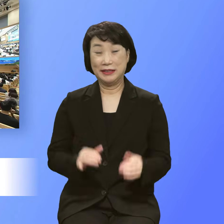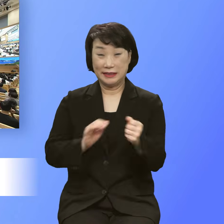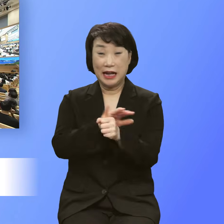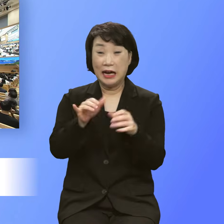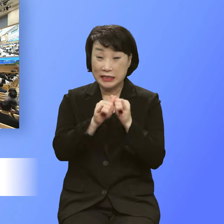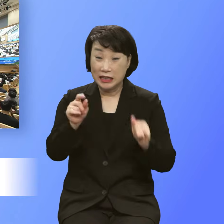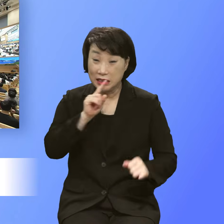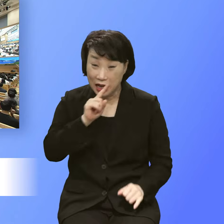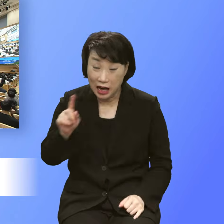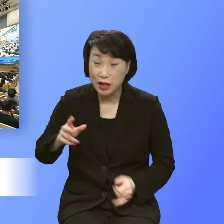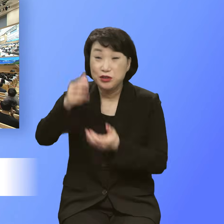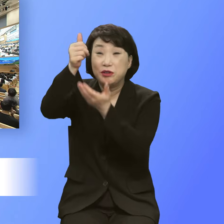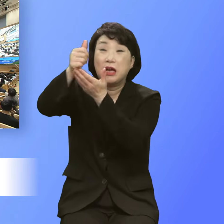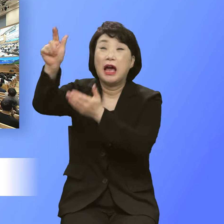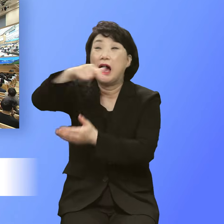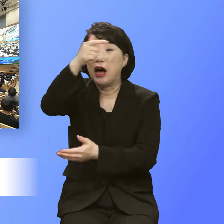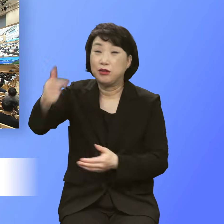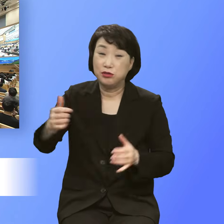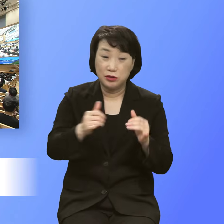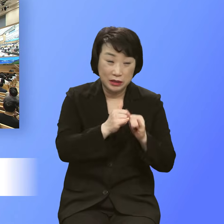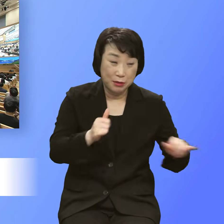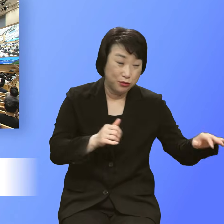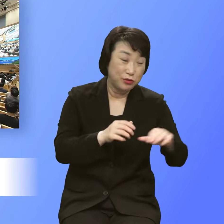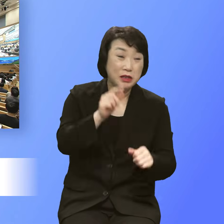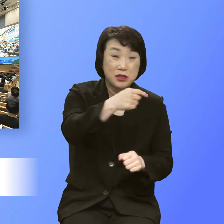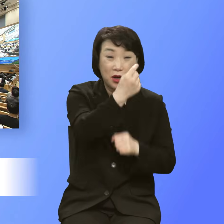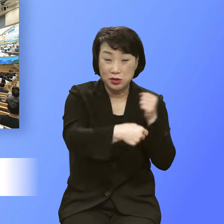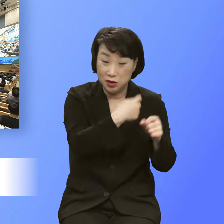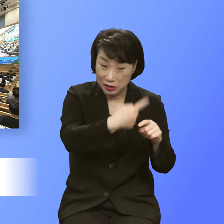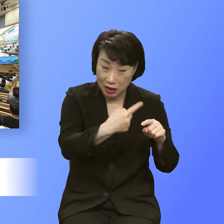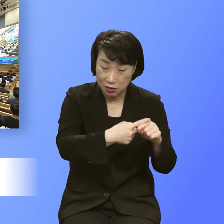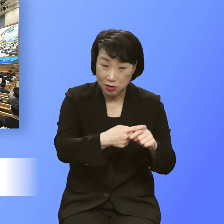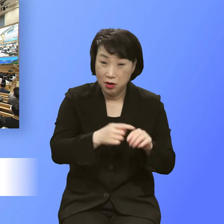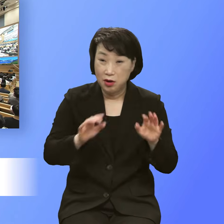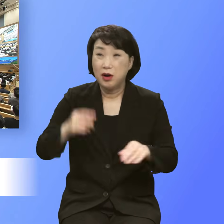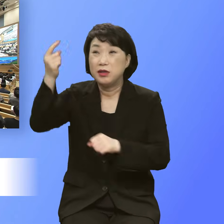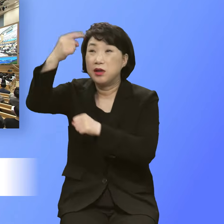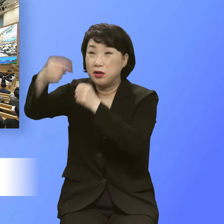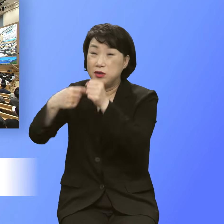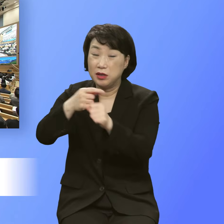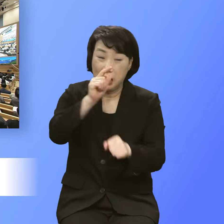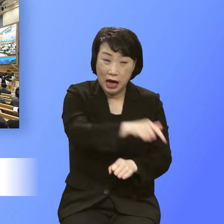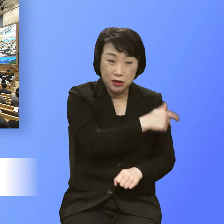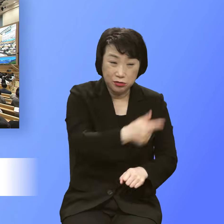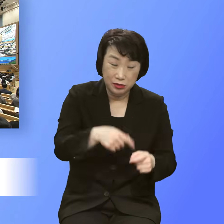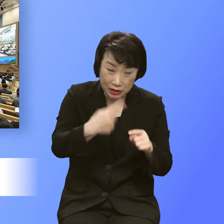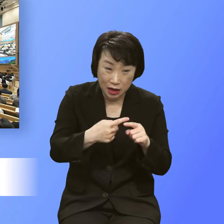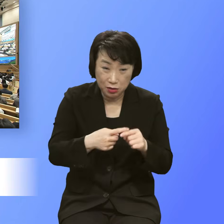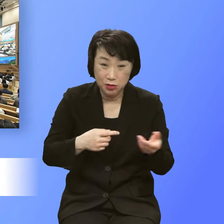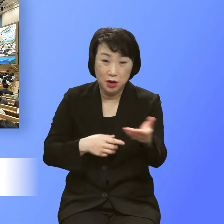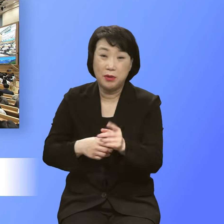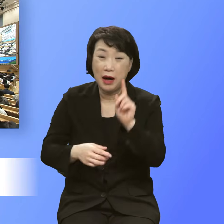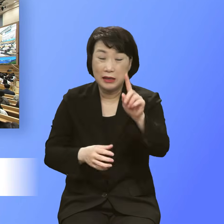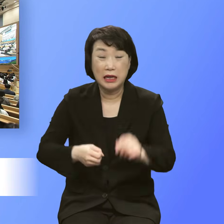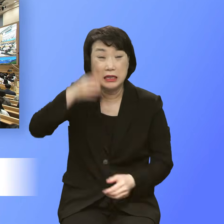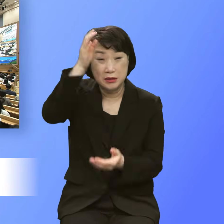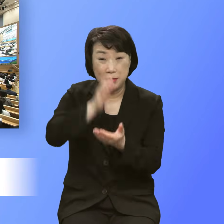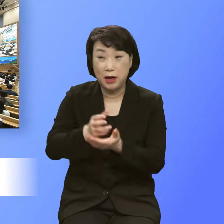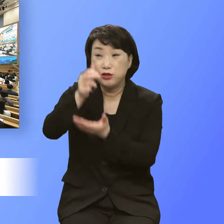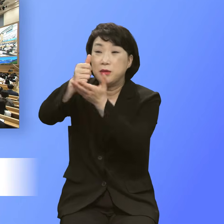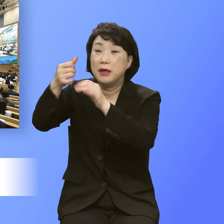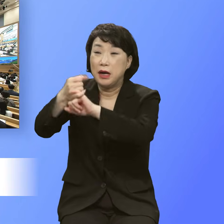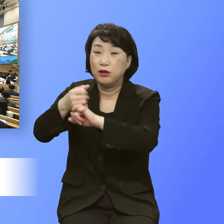사랑하는 자들아, 주께는 하루가 1000년 같고 1000년이 하루 같은 이 한 가지를 잊지 말라. 주의 약속은 어떤